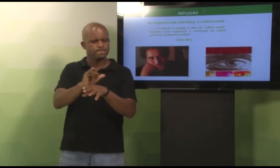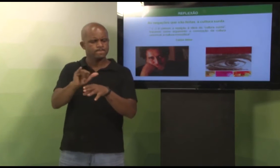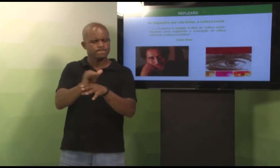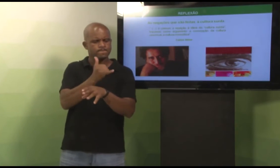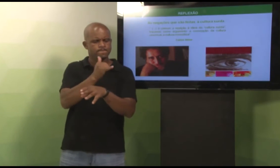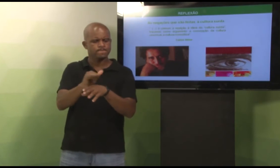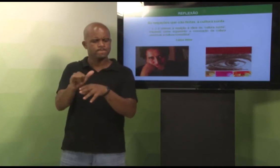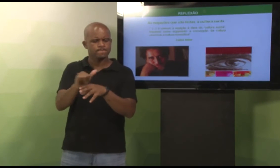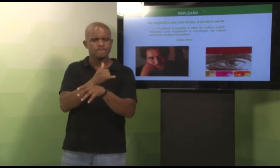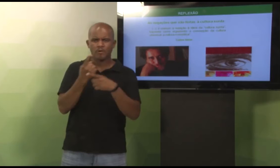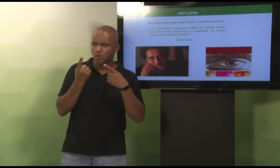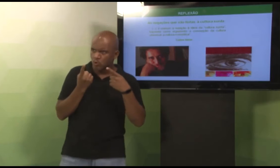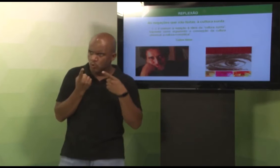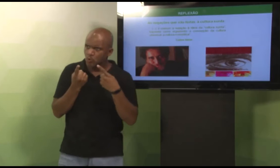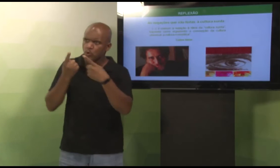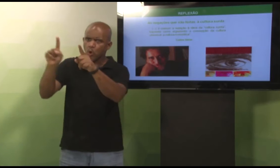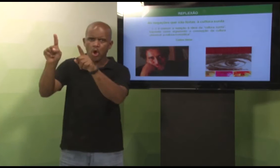Ele também